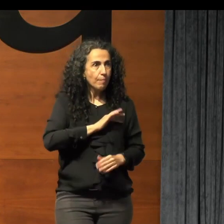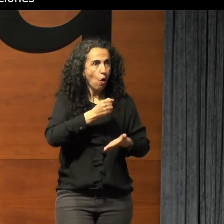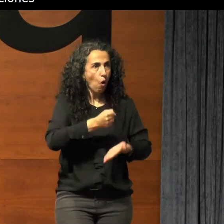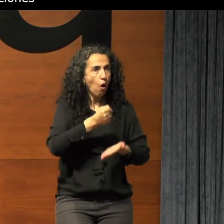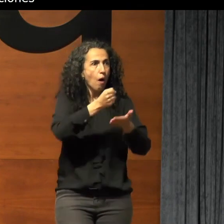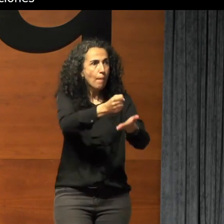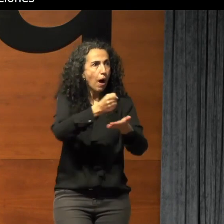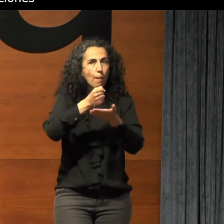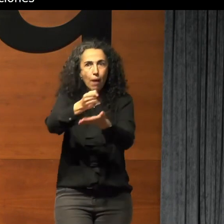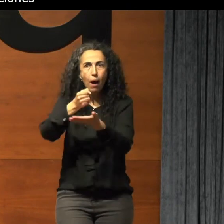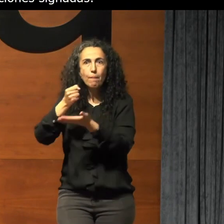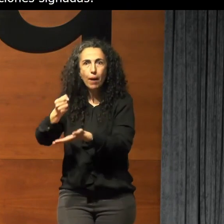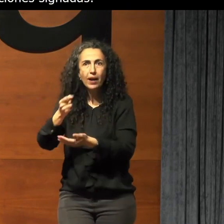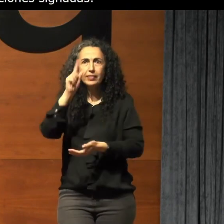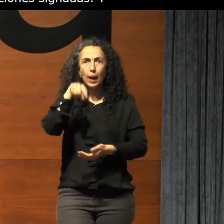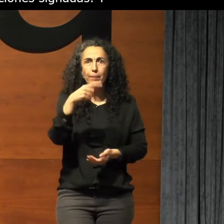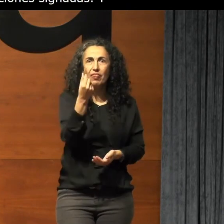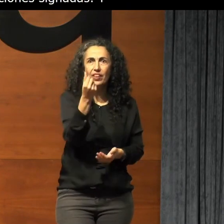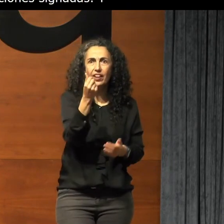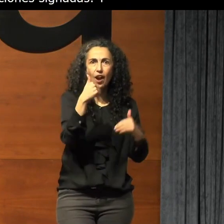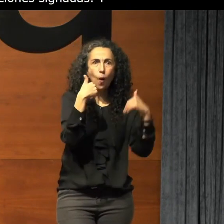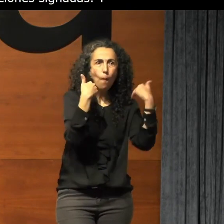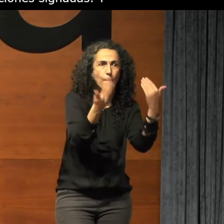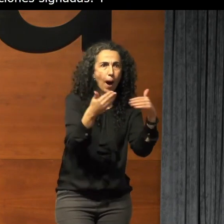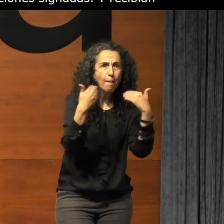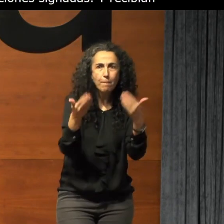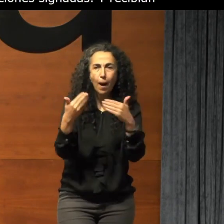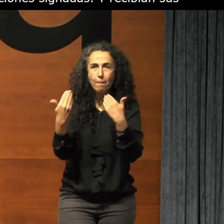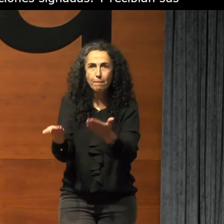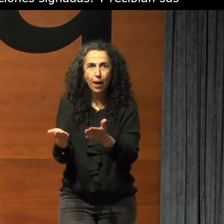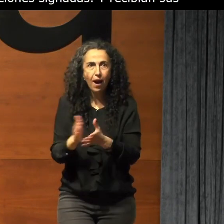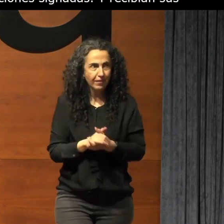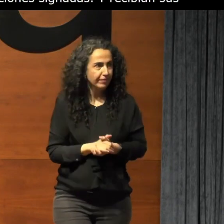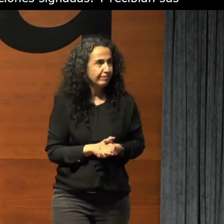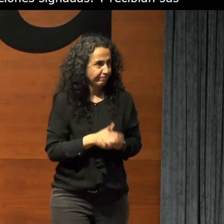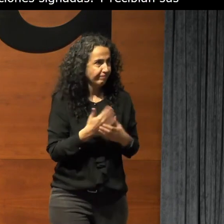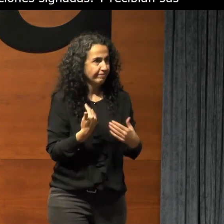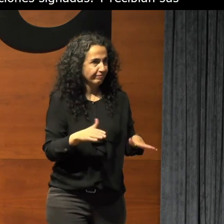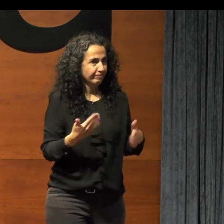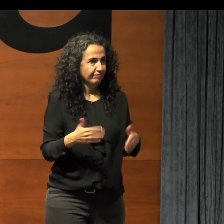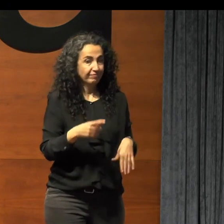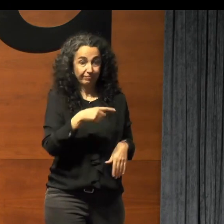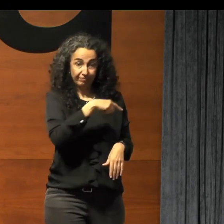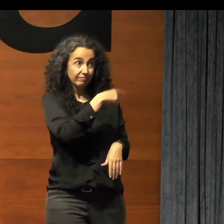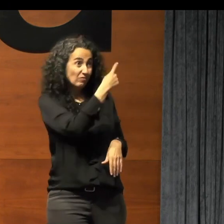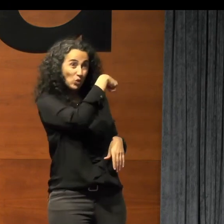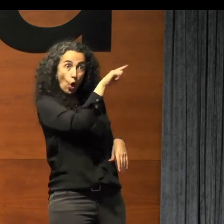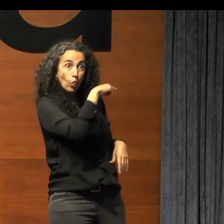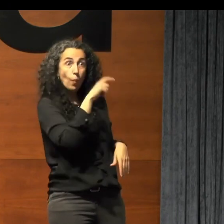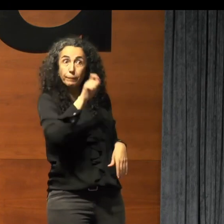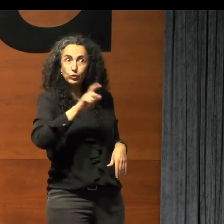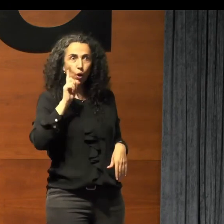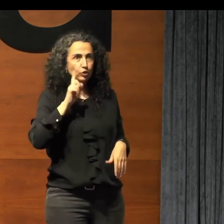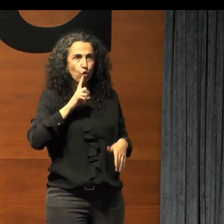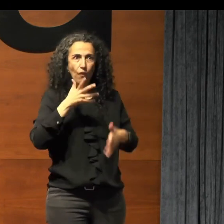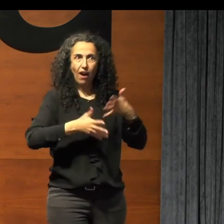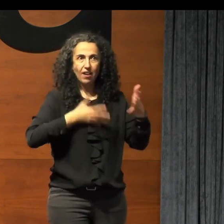Y recibían sus correspondientes premios, ya fuera premio en obsequio o incluso premios en